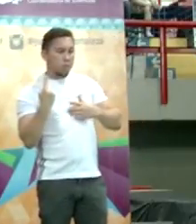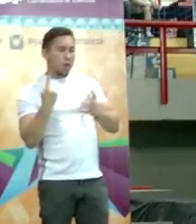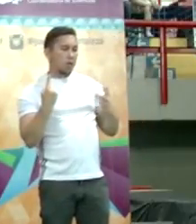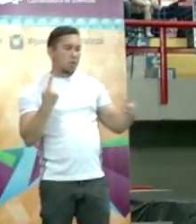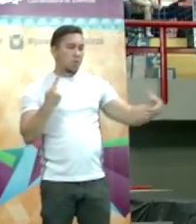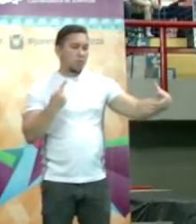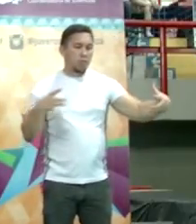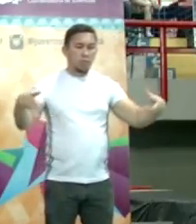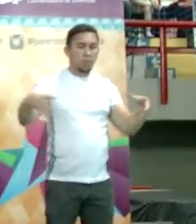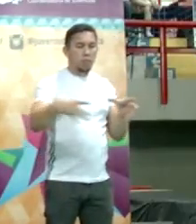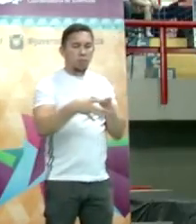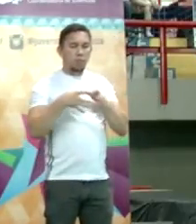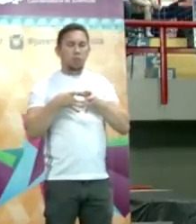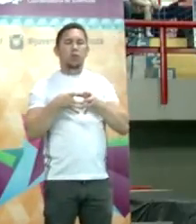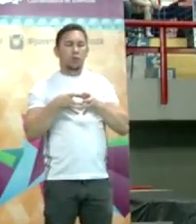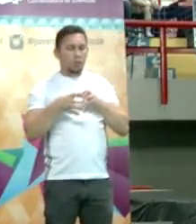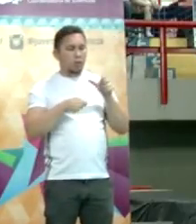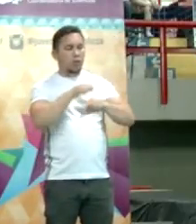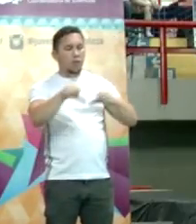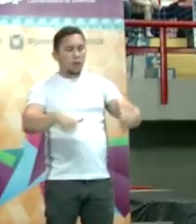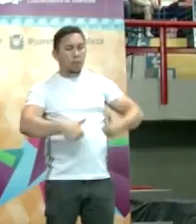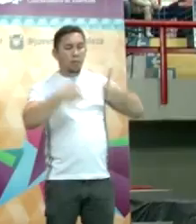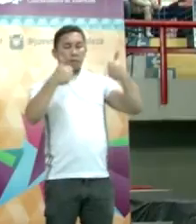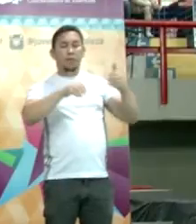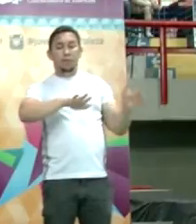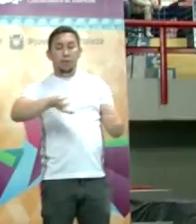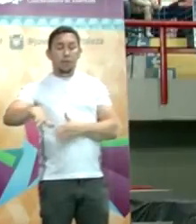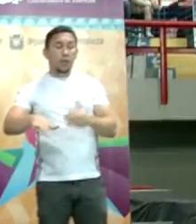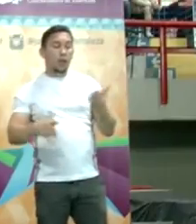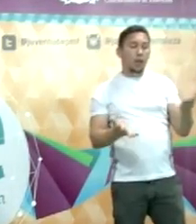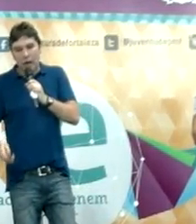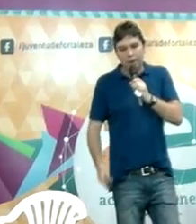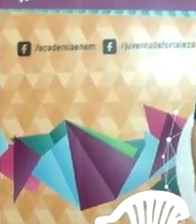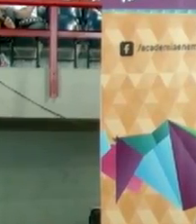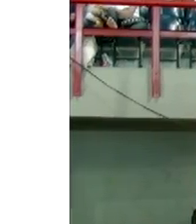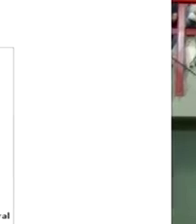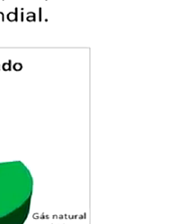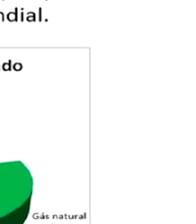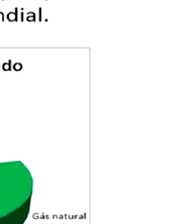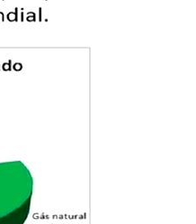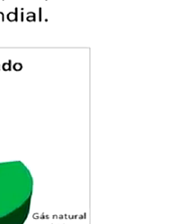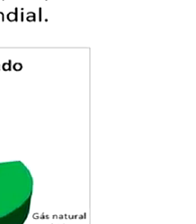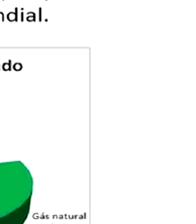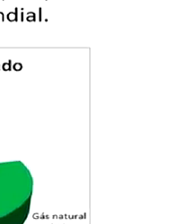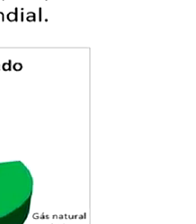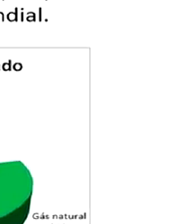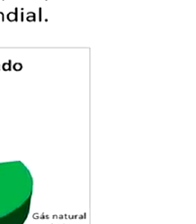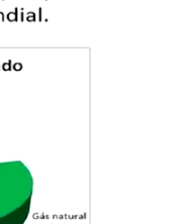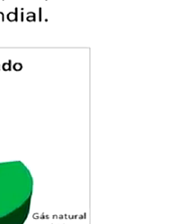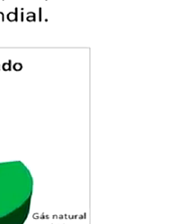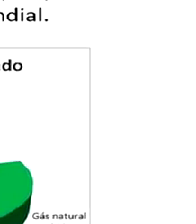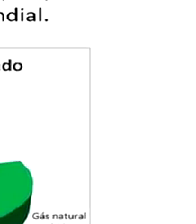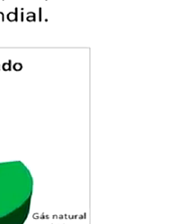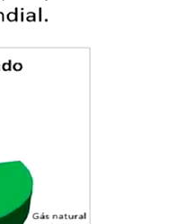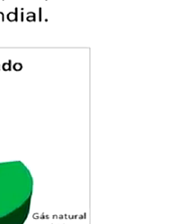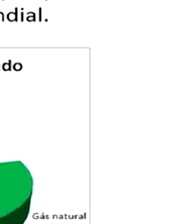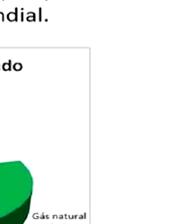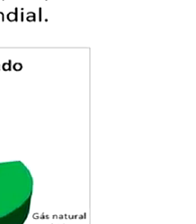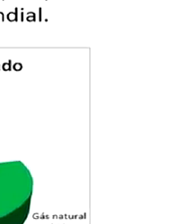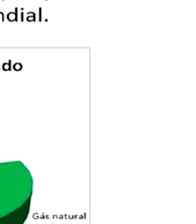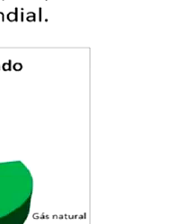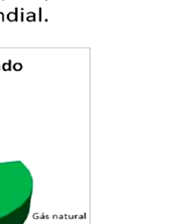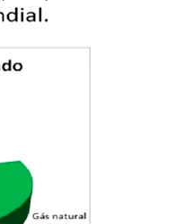de coisas, tá bom? Ok? Então vamos lá. Então a gente está vendo aqui a importância no gráfico do petróleo, né? Ela é